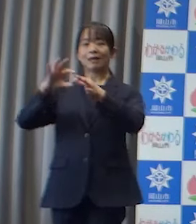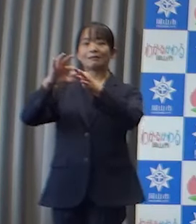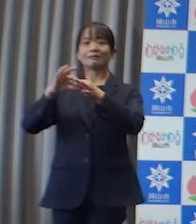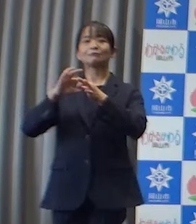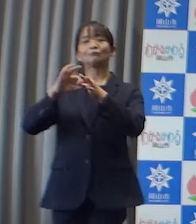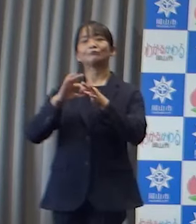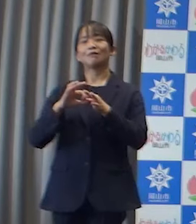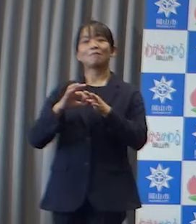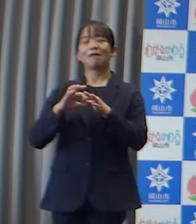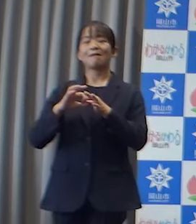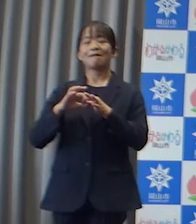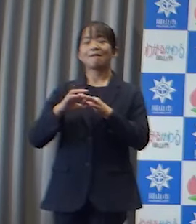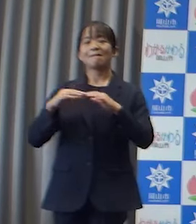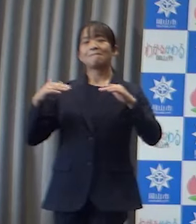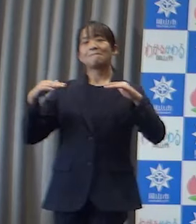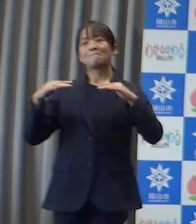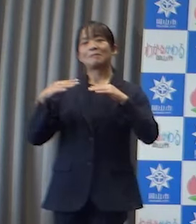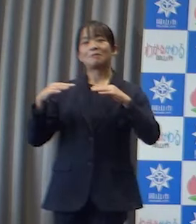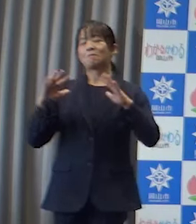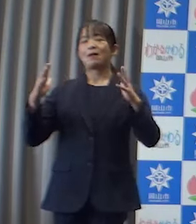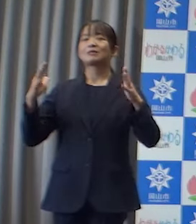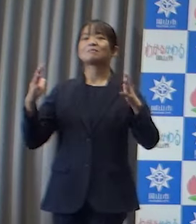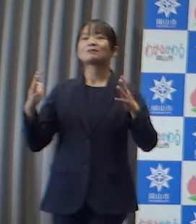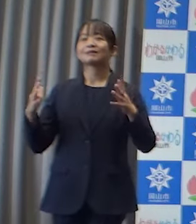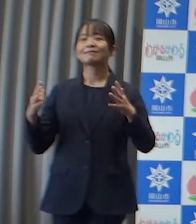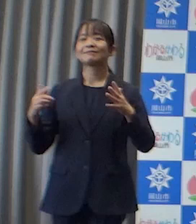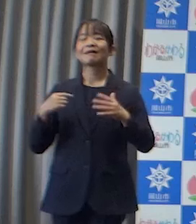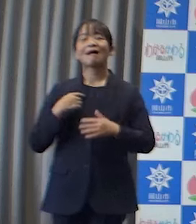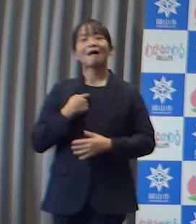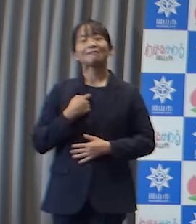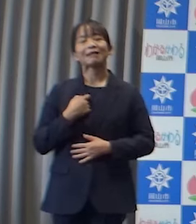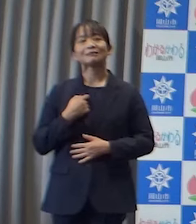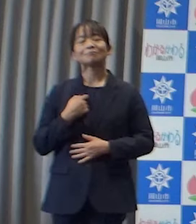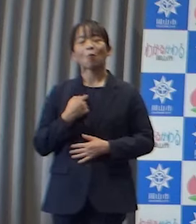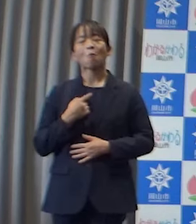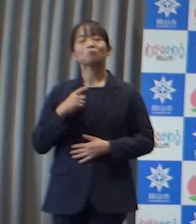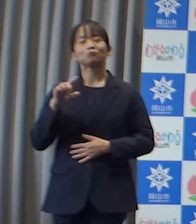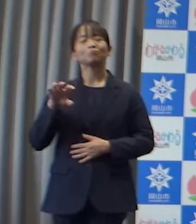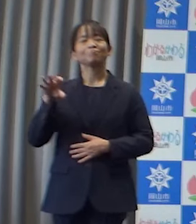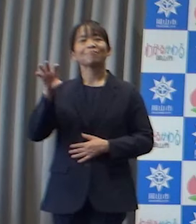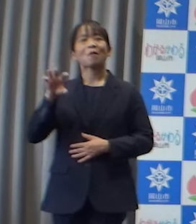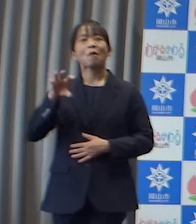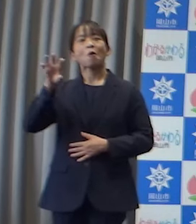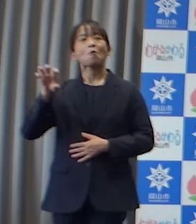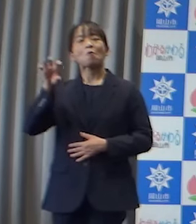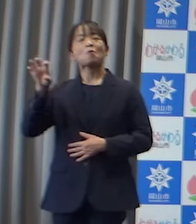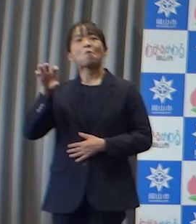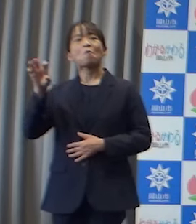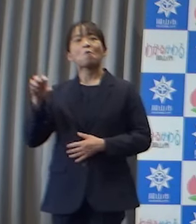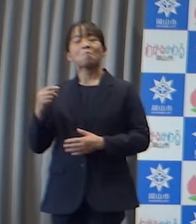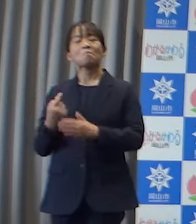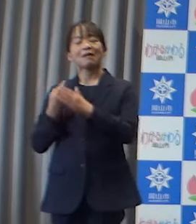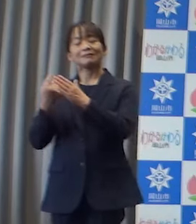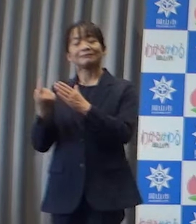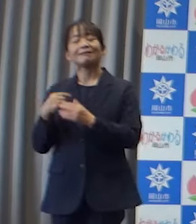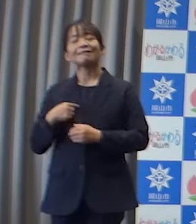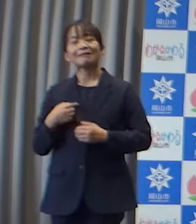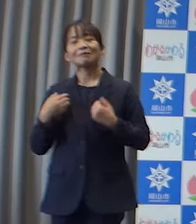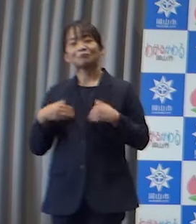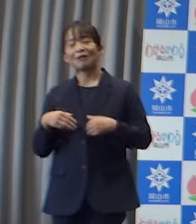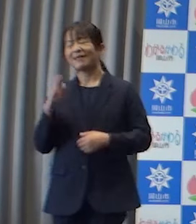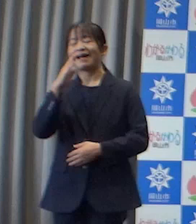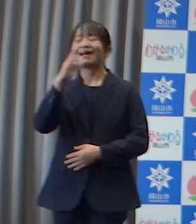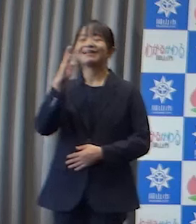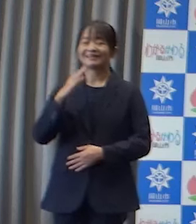れが冗談ですけど、記憶にはほとんど残っておりません。アリーナ